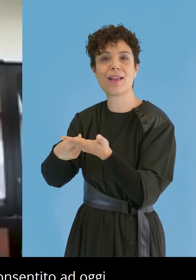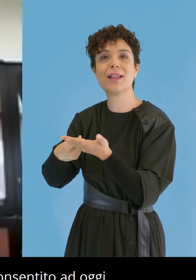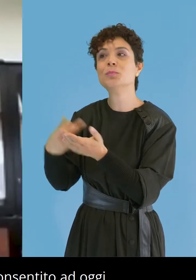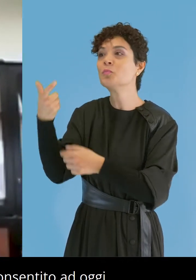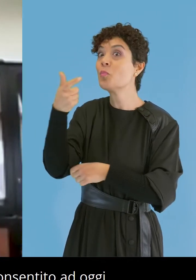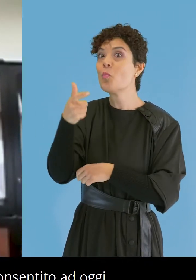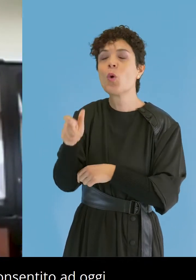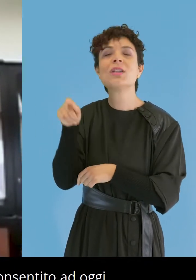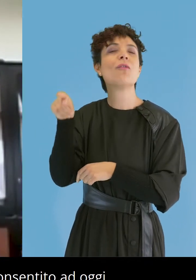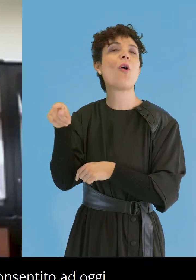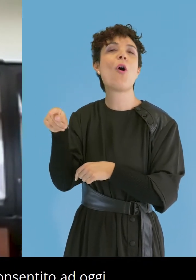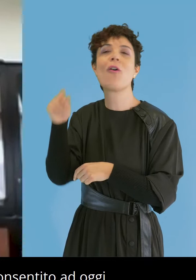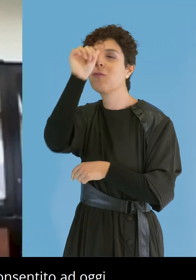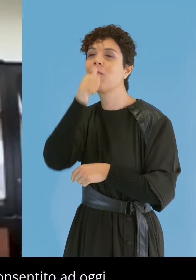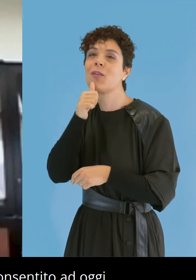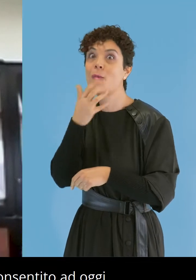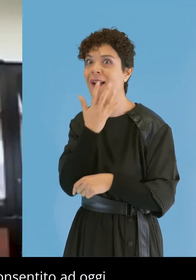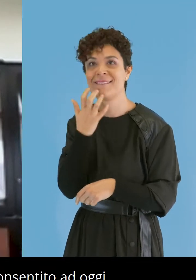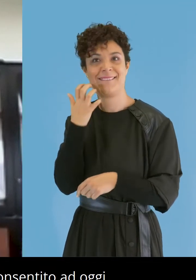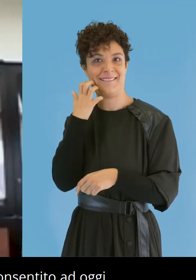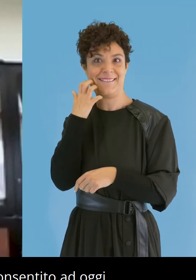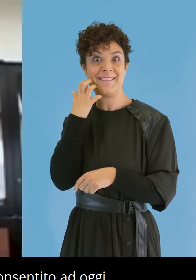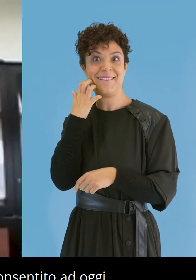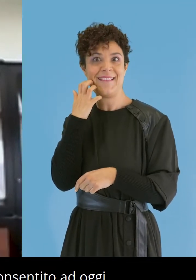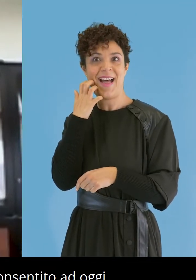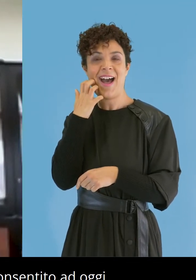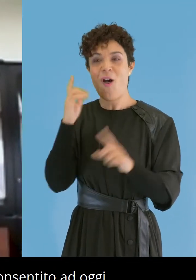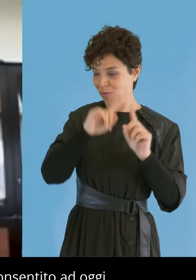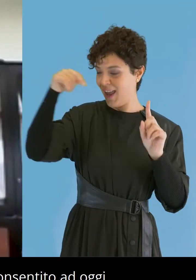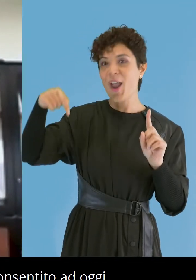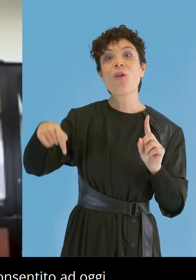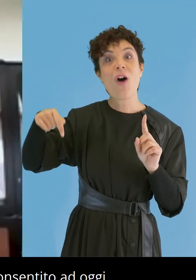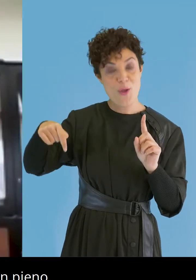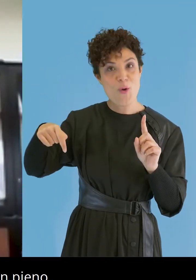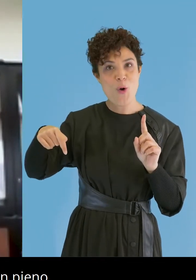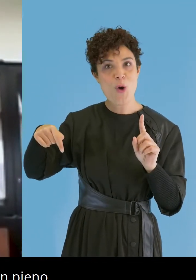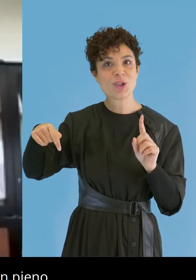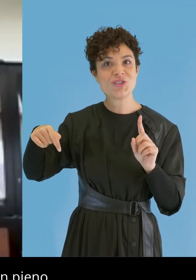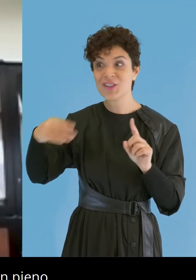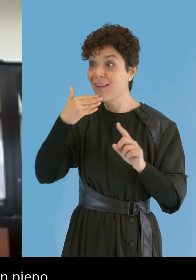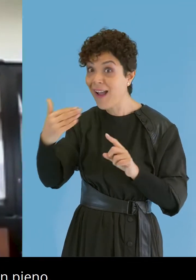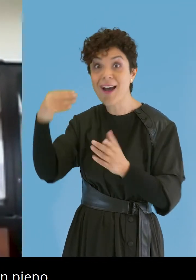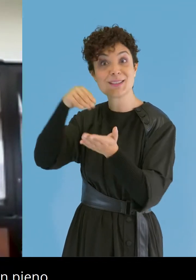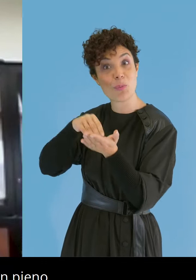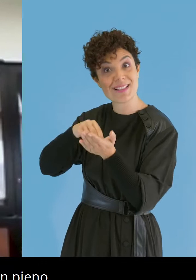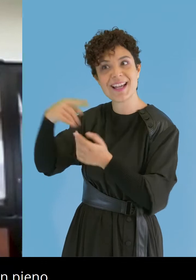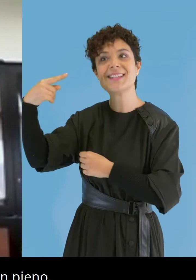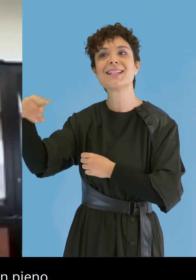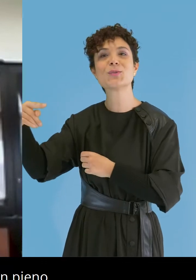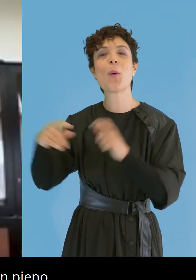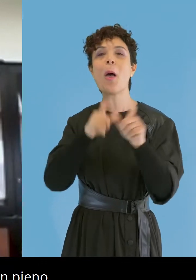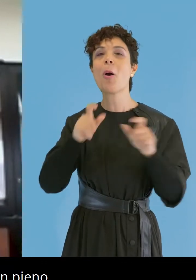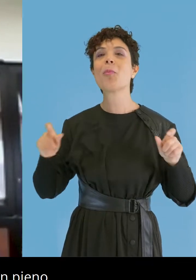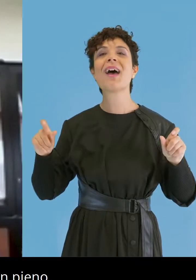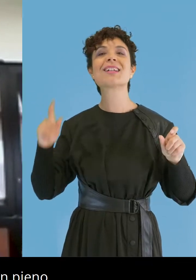perché effettivamente è una figura cardine che ha consentito ad oggi l'inserimento, per